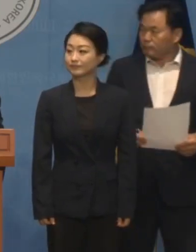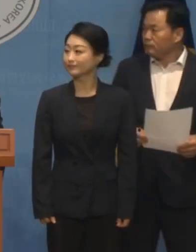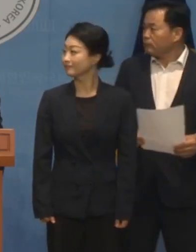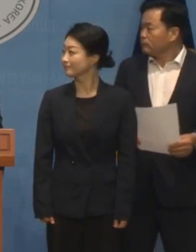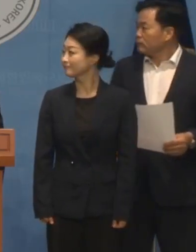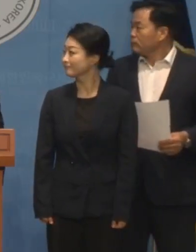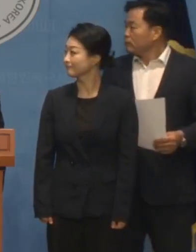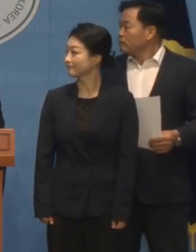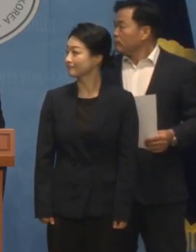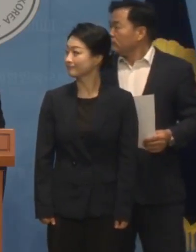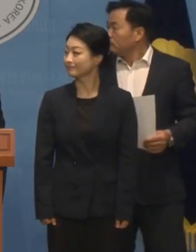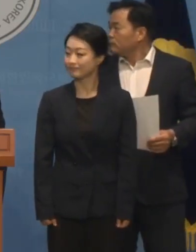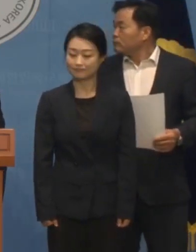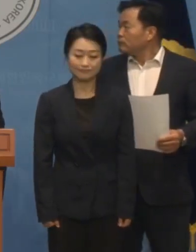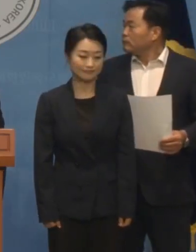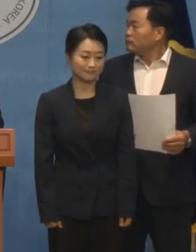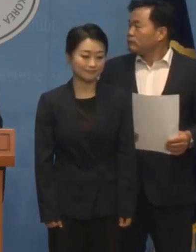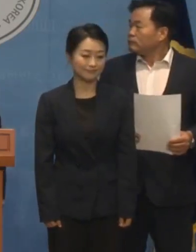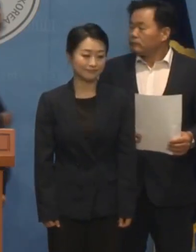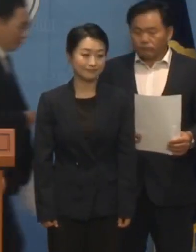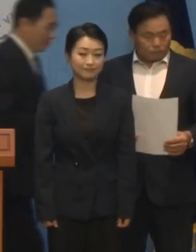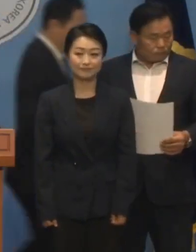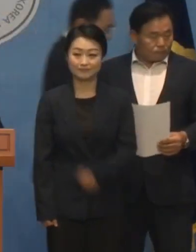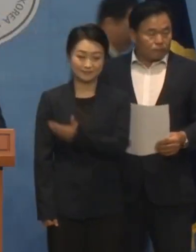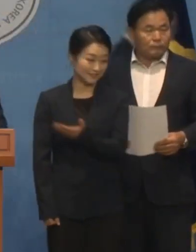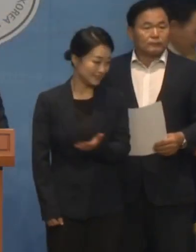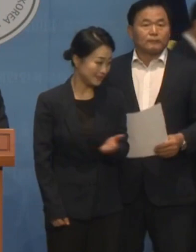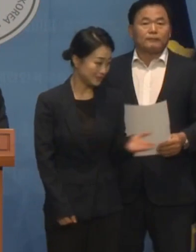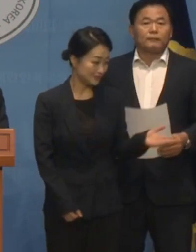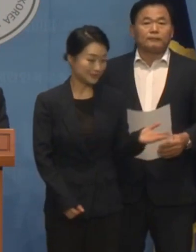왼쪽으로도 좀, 왼쪽으로.